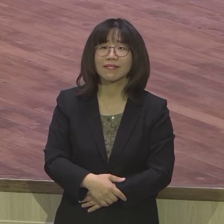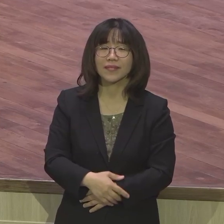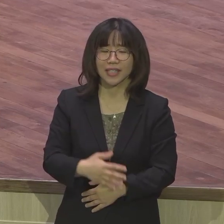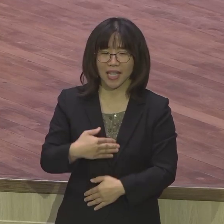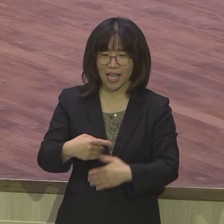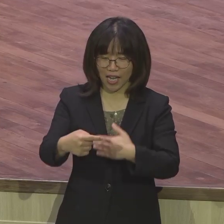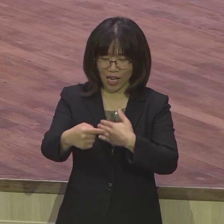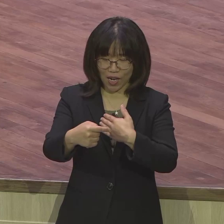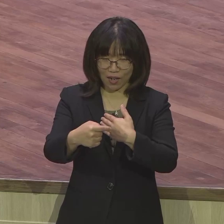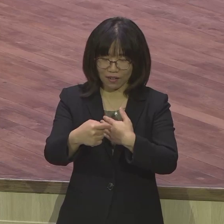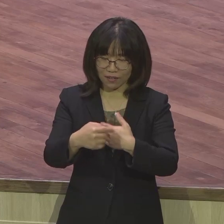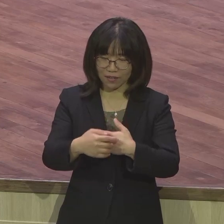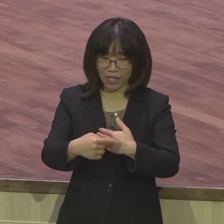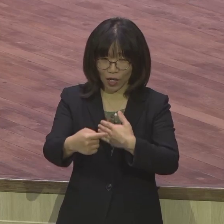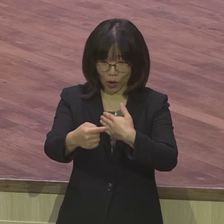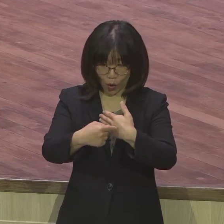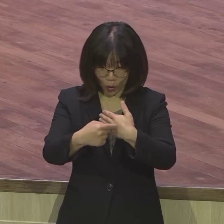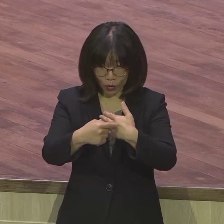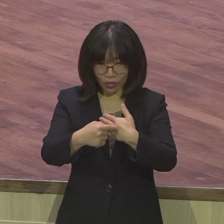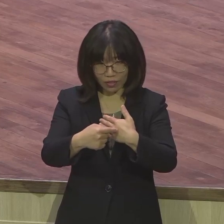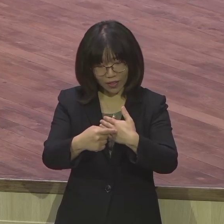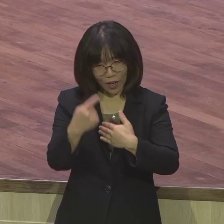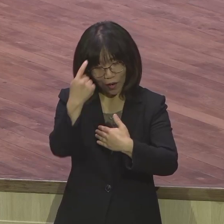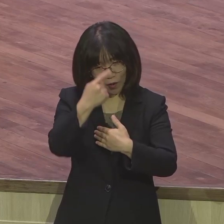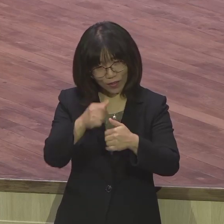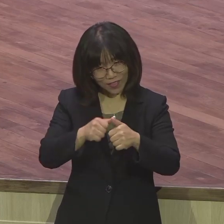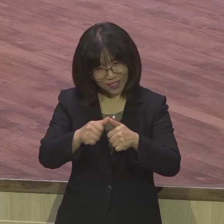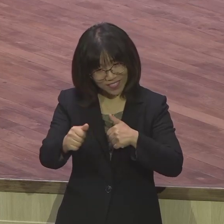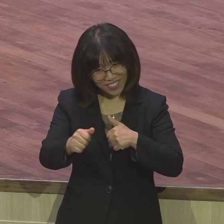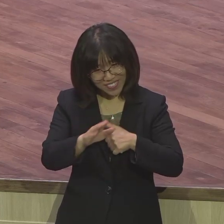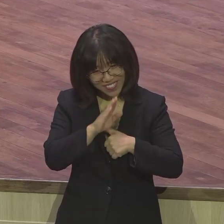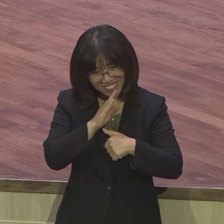겉모습 보고 뭐 판단한 건 아니지만 그래도 뭐 이렇게 좀 얼굴이